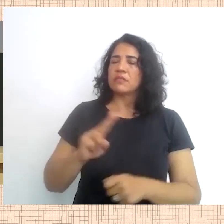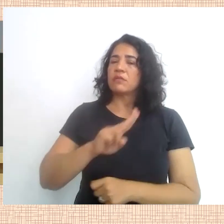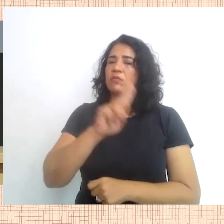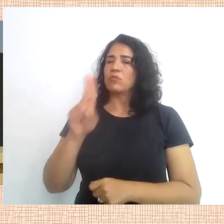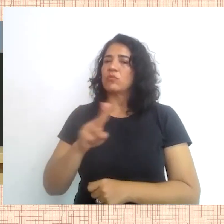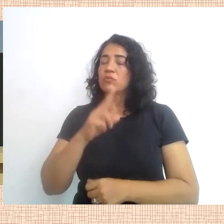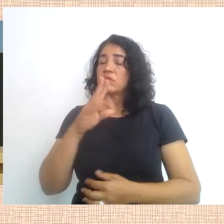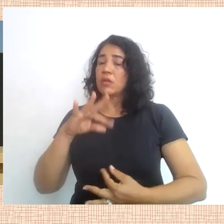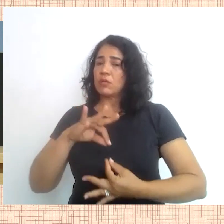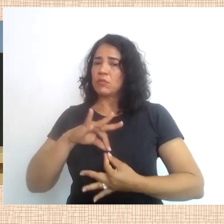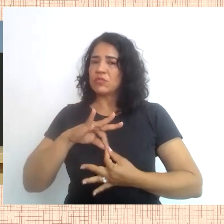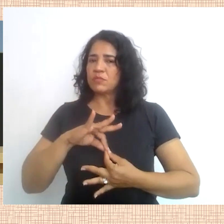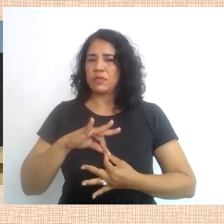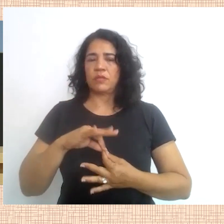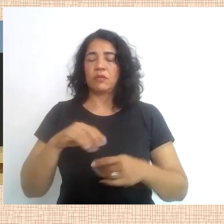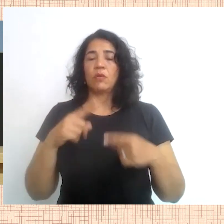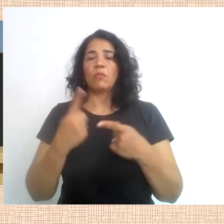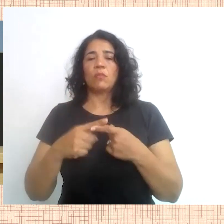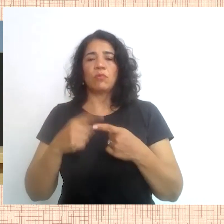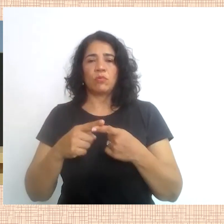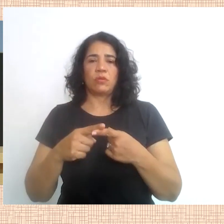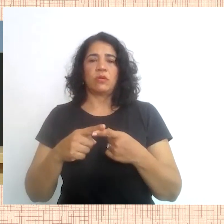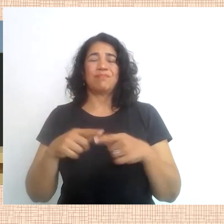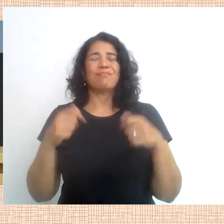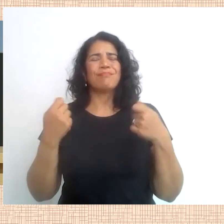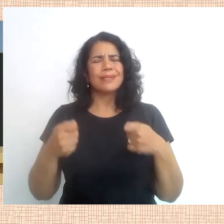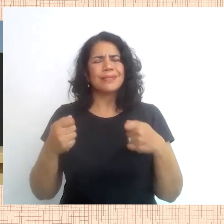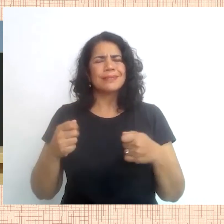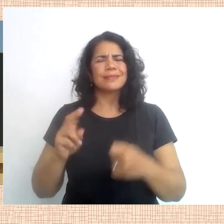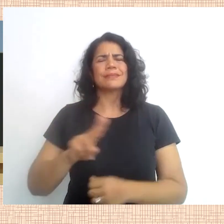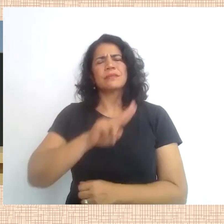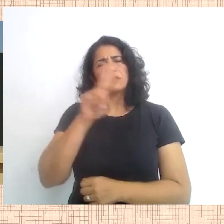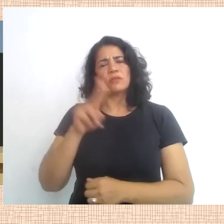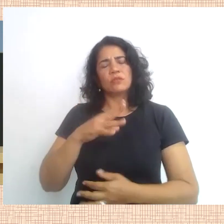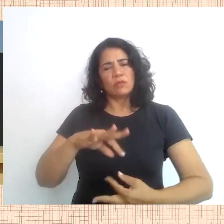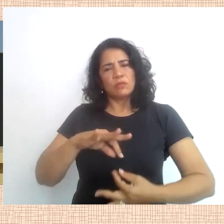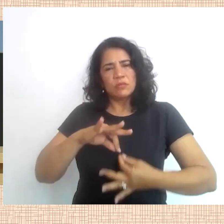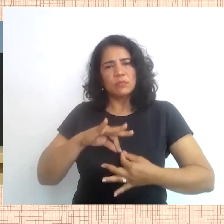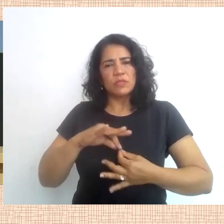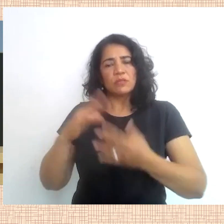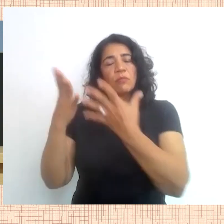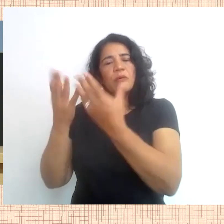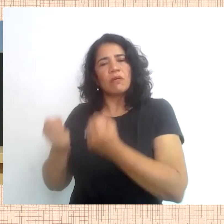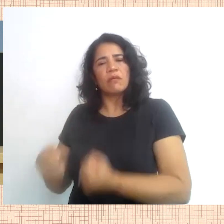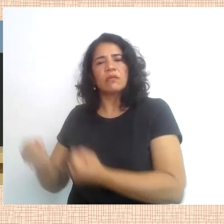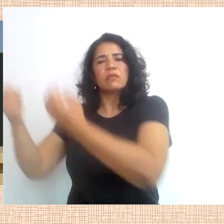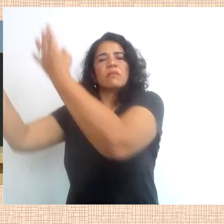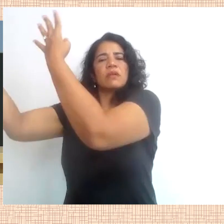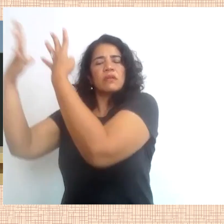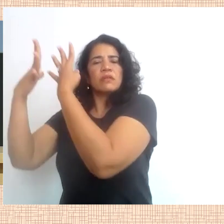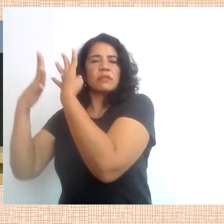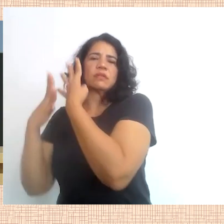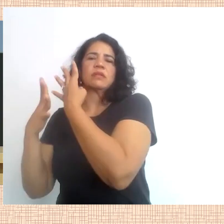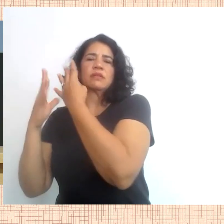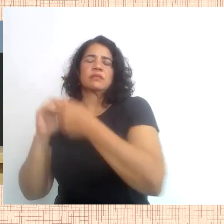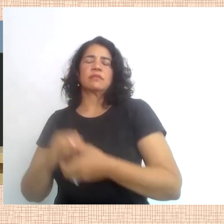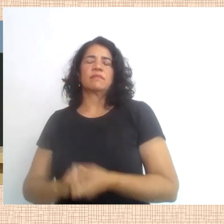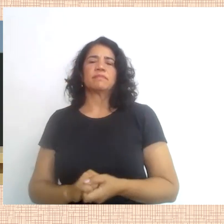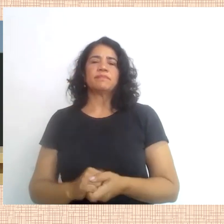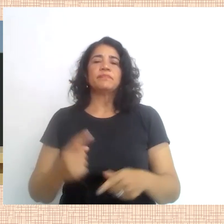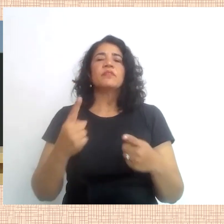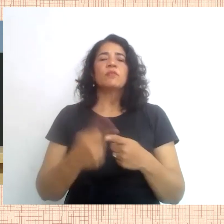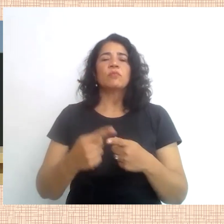co-participantes da promessa em Cristo Jesus por meio do Evangelho. Essa é a palavra